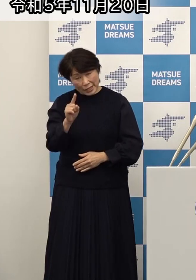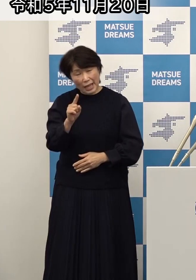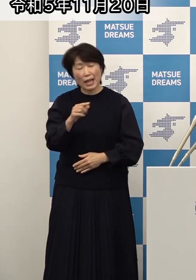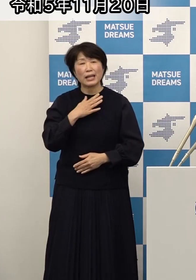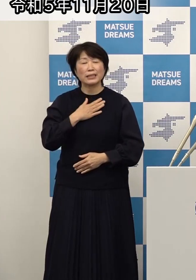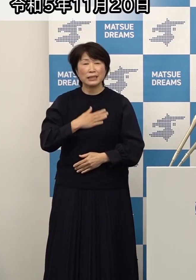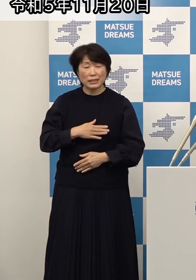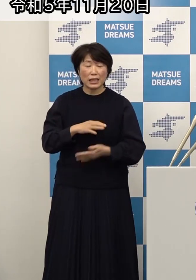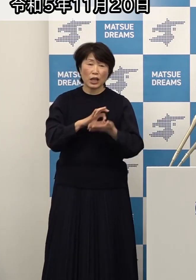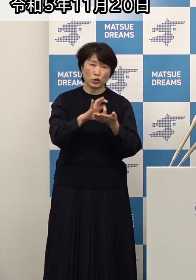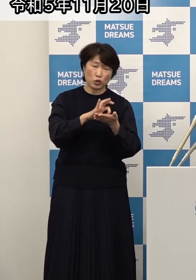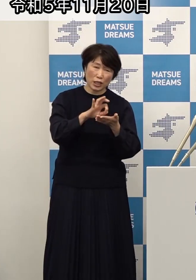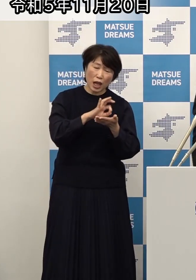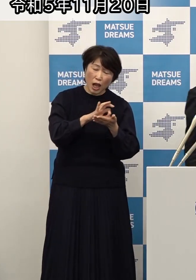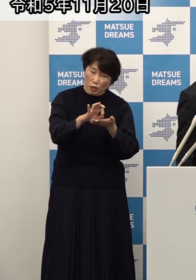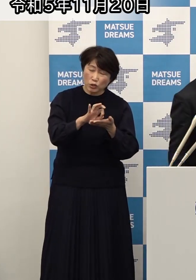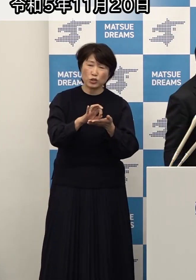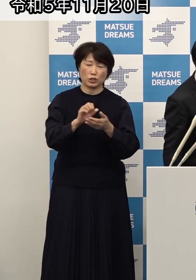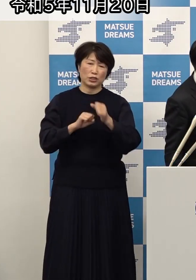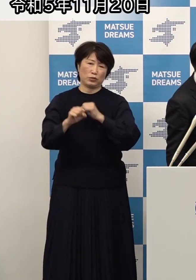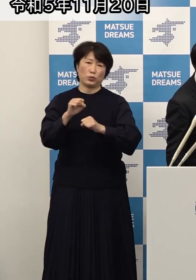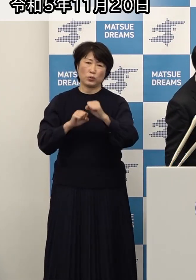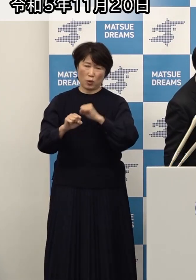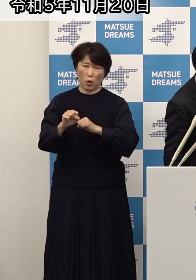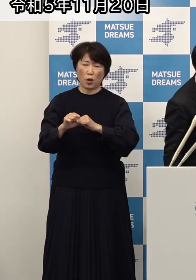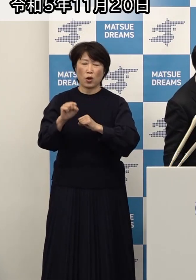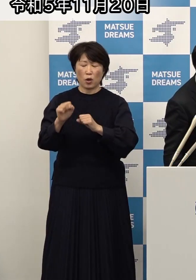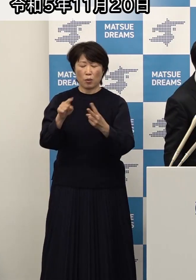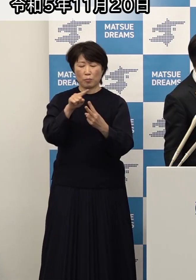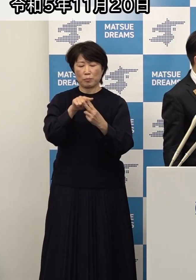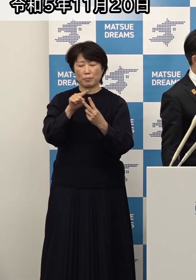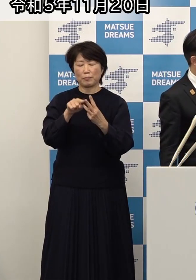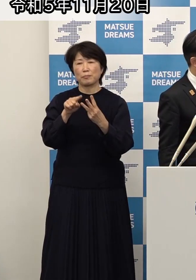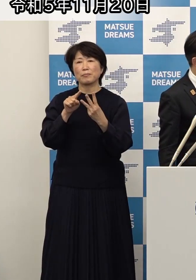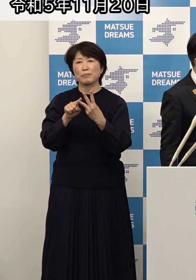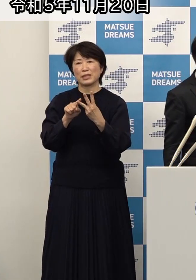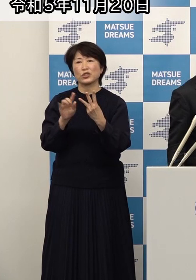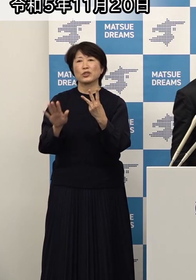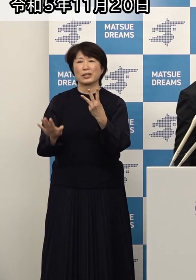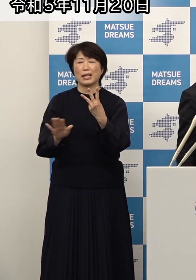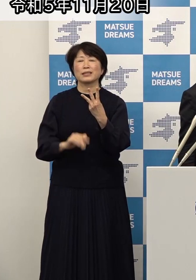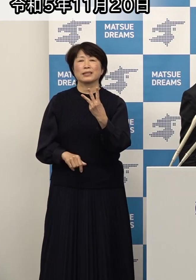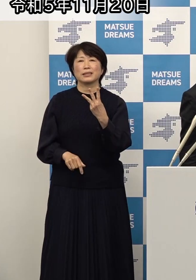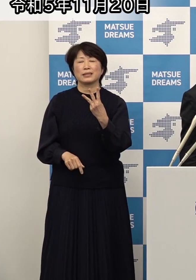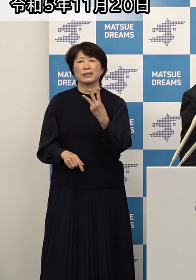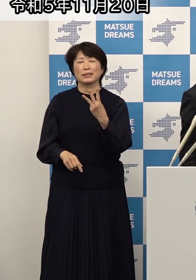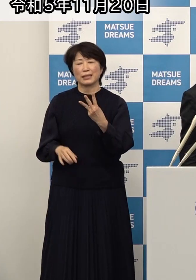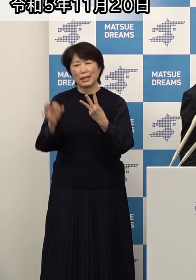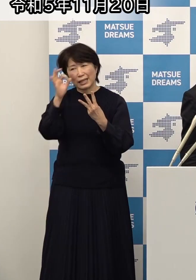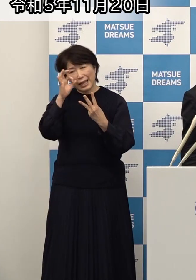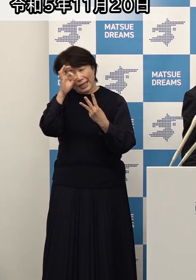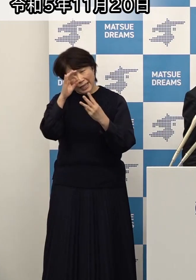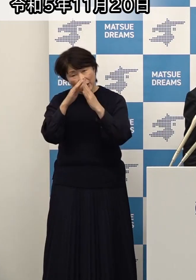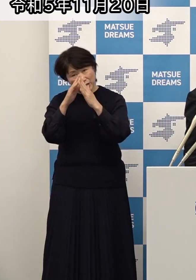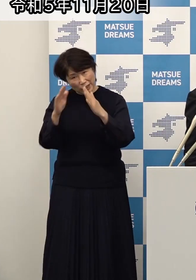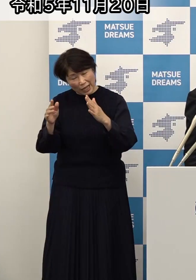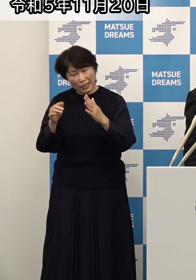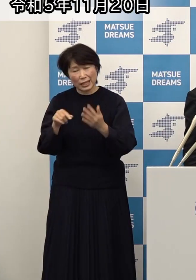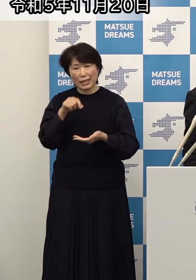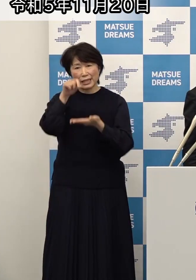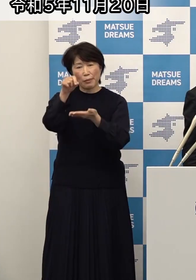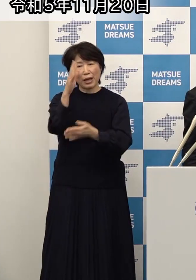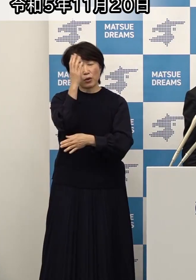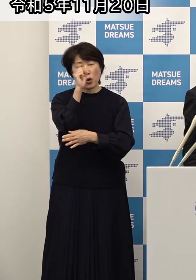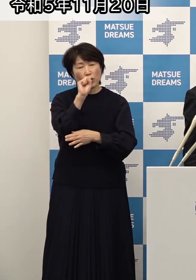利活用を推進しているところでございまして、3つに分けさせていただいておりますが、新庁舎の見学会、新庁舎の出前講